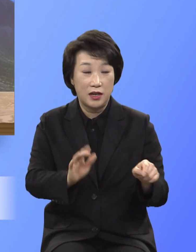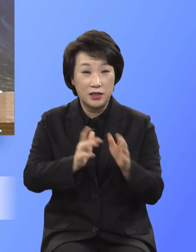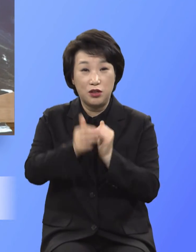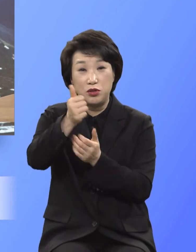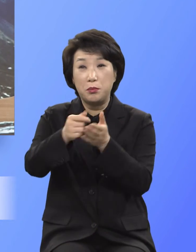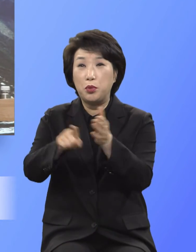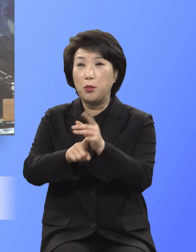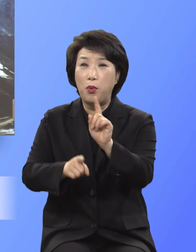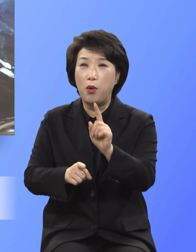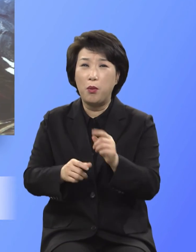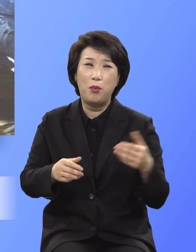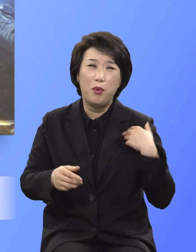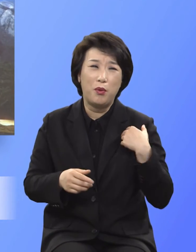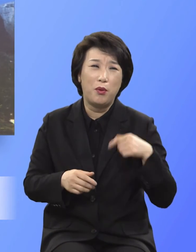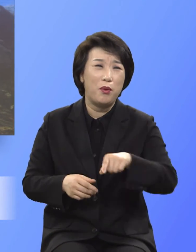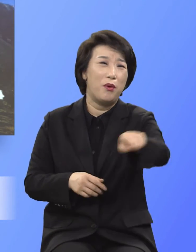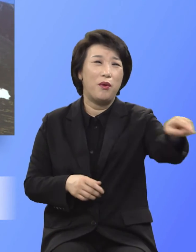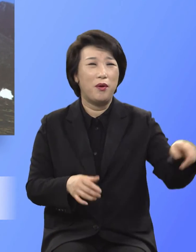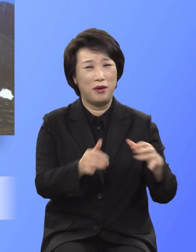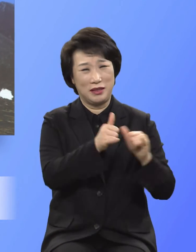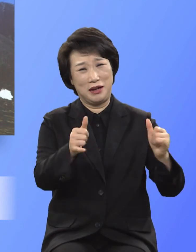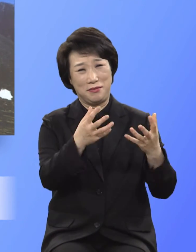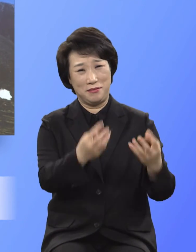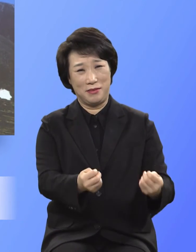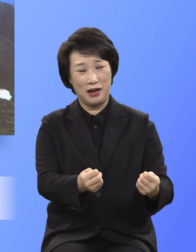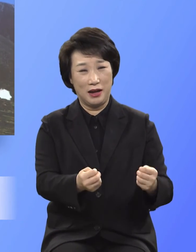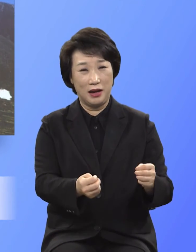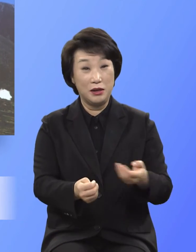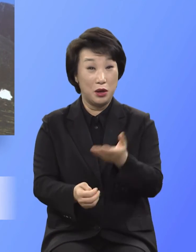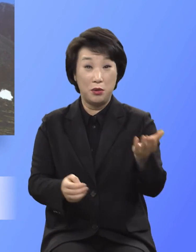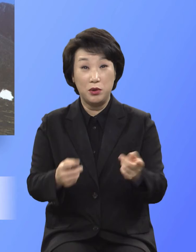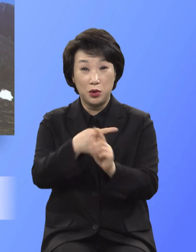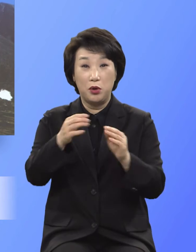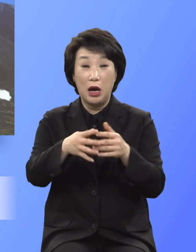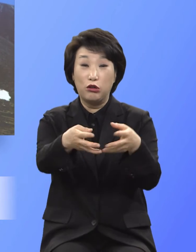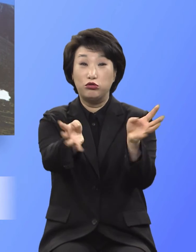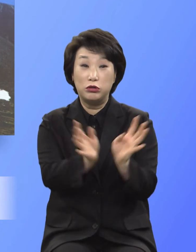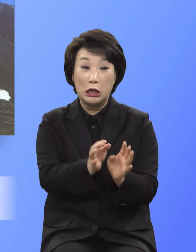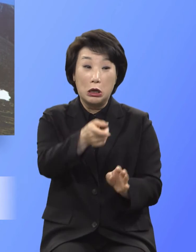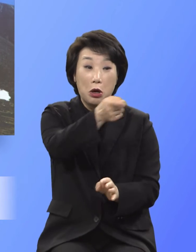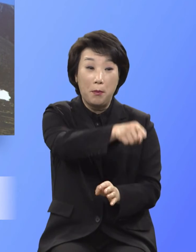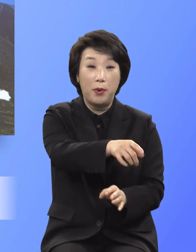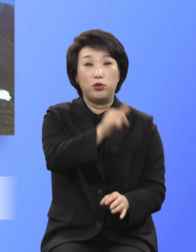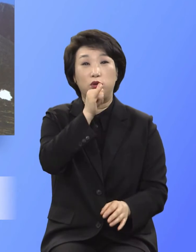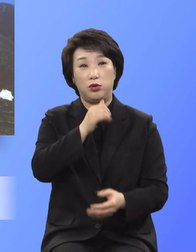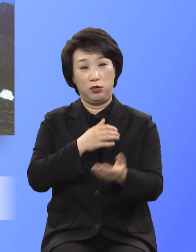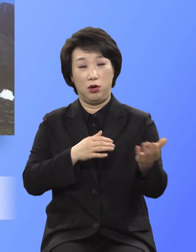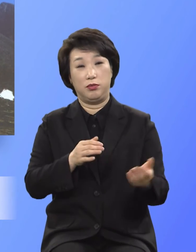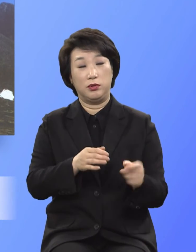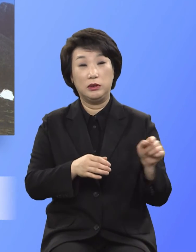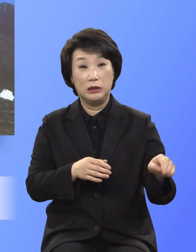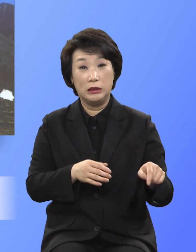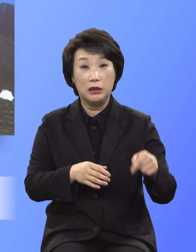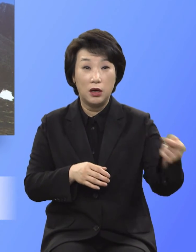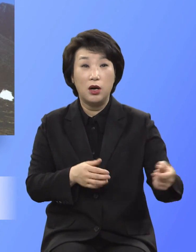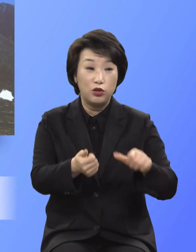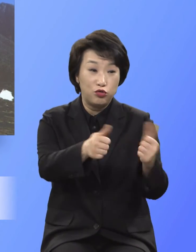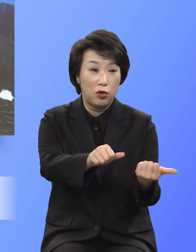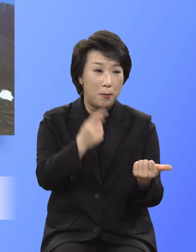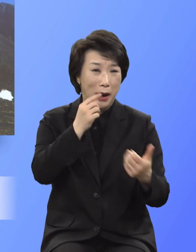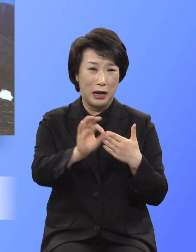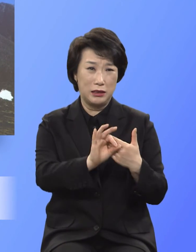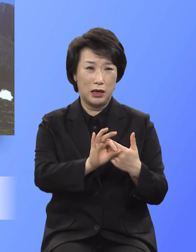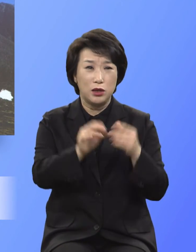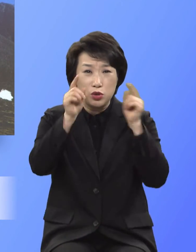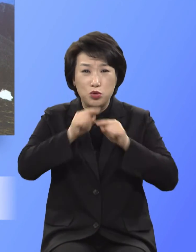예수 믿는 것이 무엇인지를 모르는 사람들, 요 담 밑에도 있잖아요. 이 사람들이 죽어서